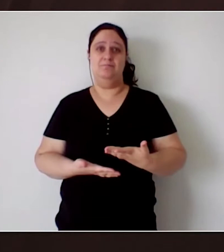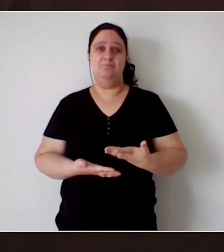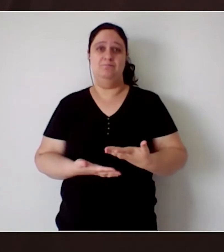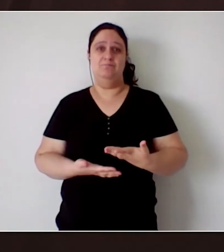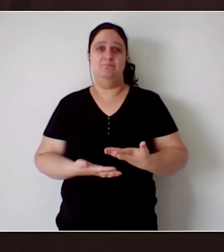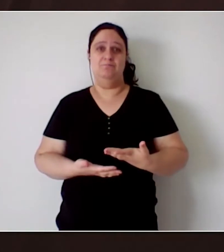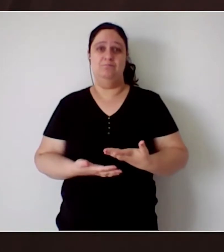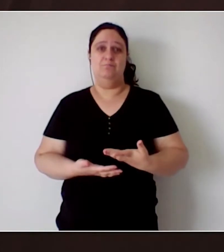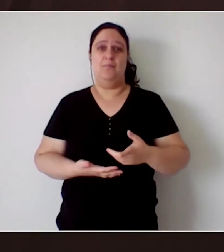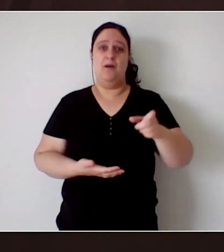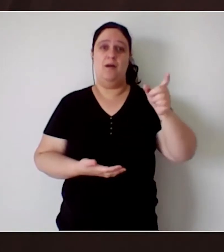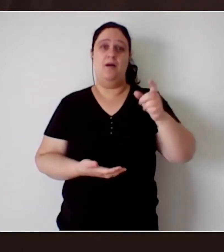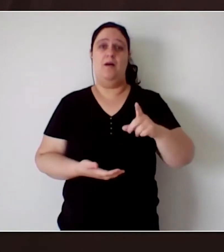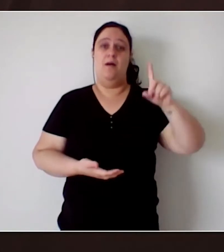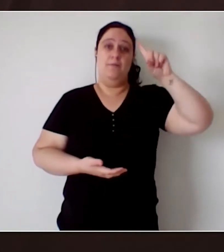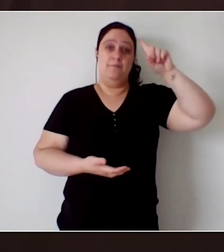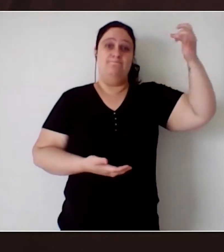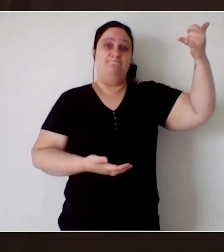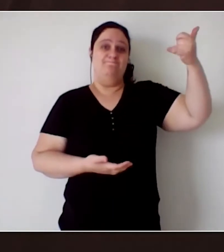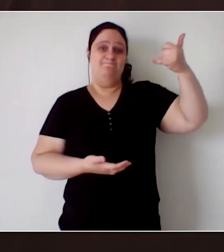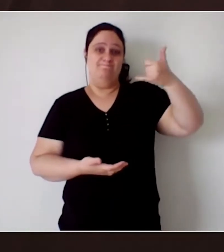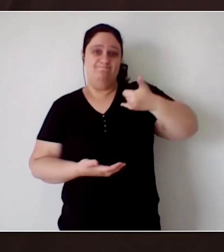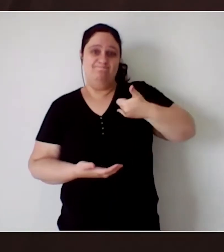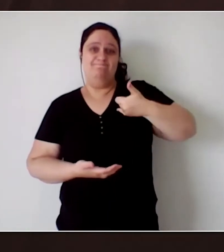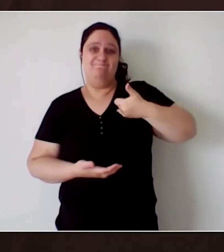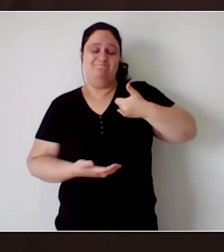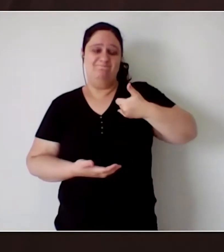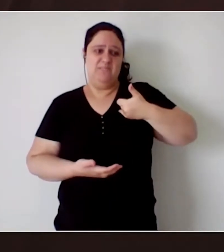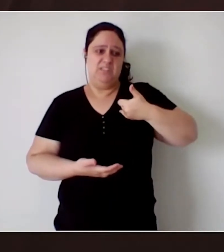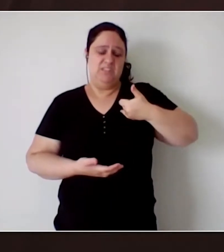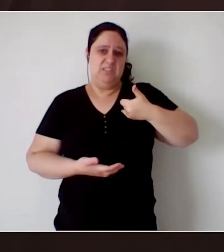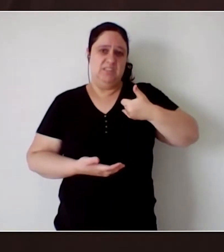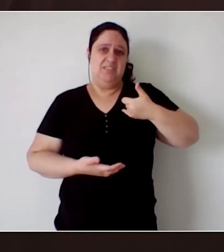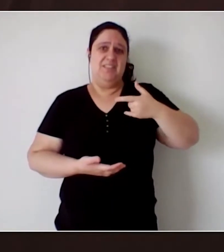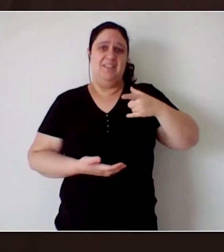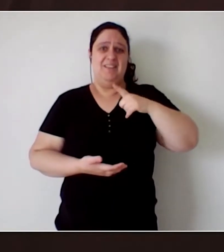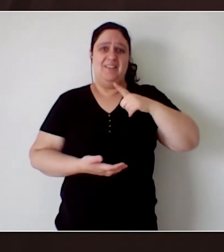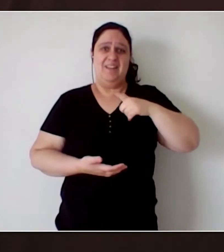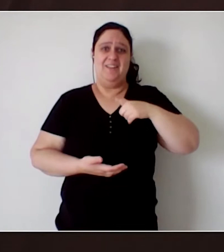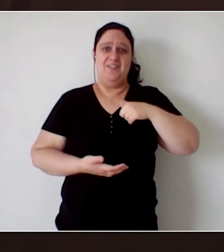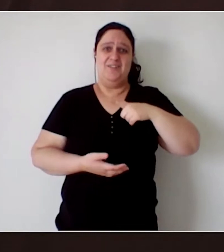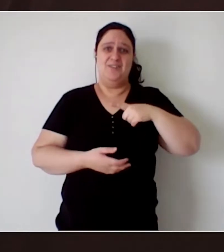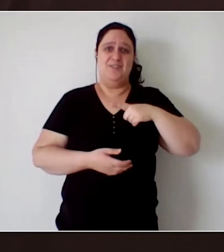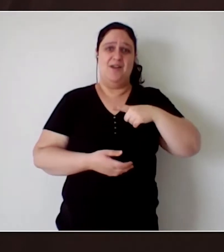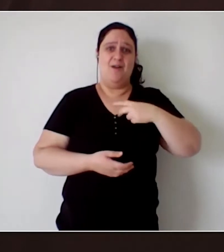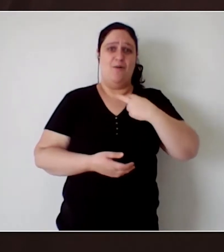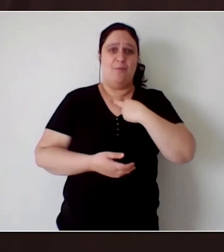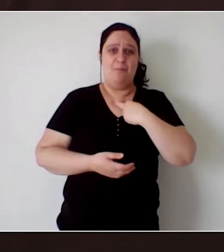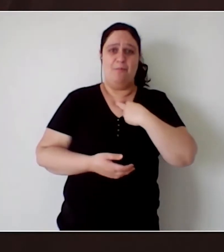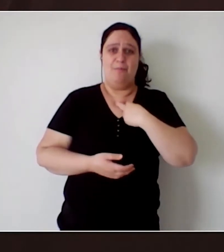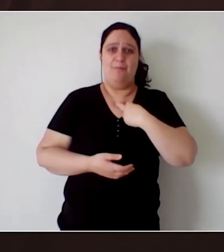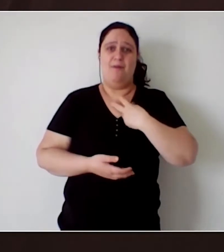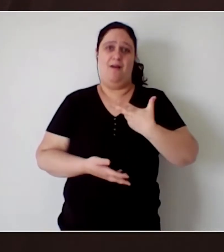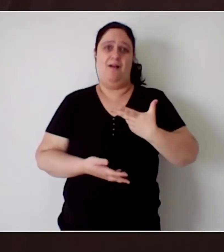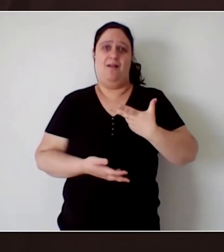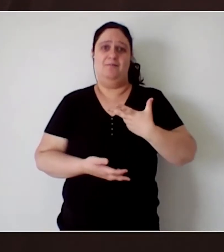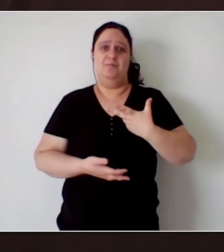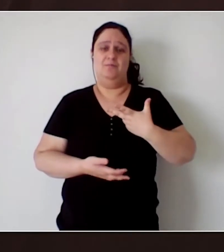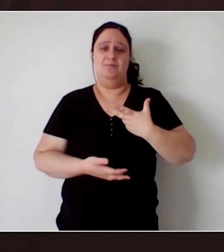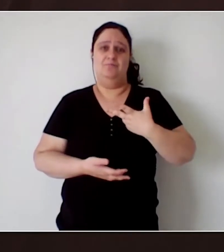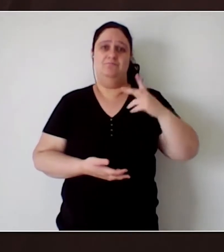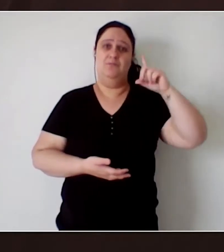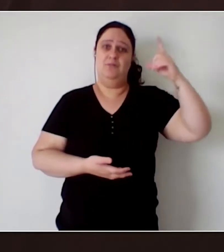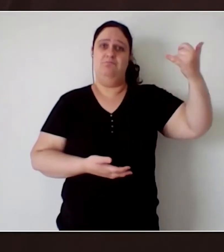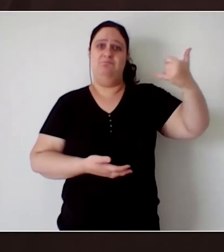entra, fica em cima do solo compacto e não consegue entrar. Recebe a palavra e não entende, logo vem o